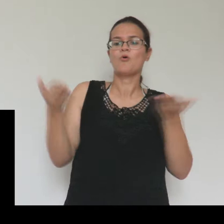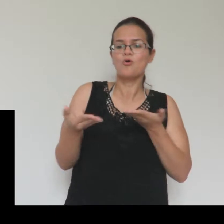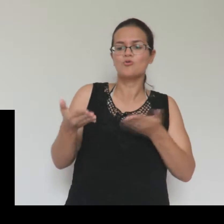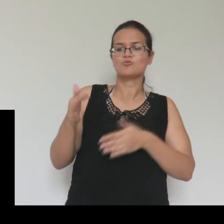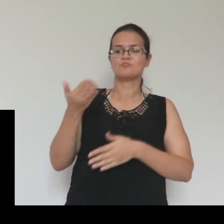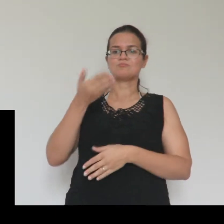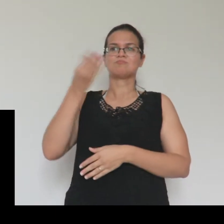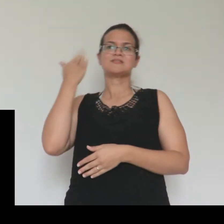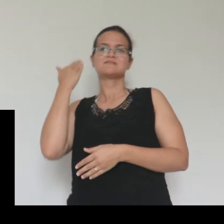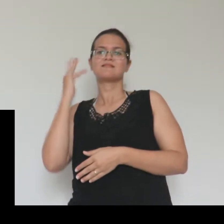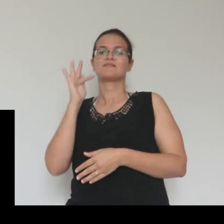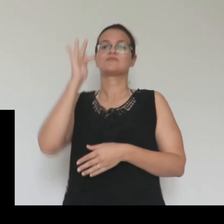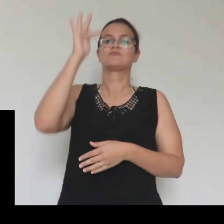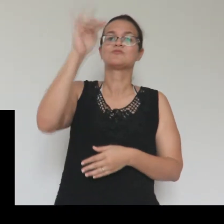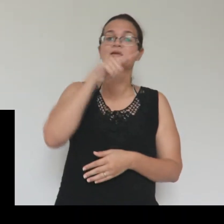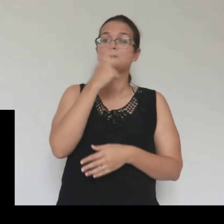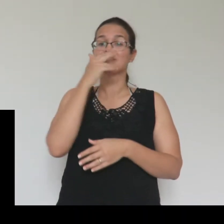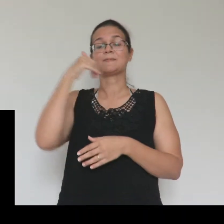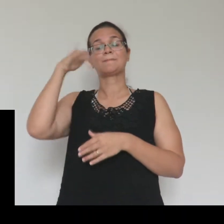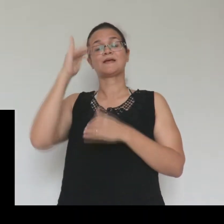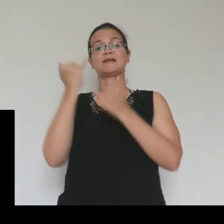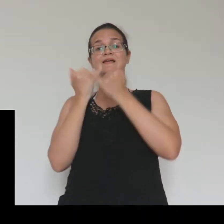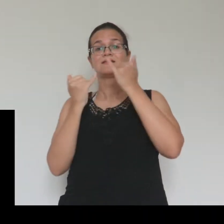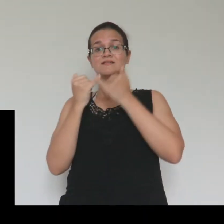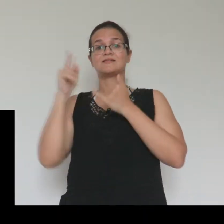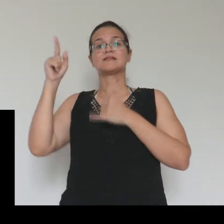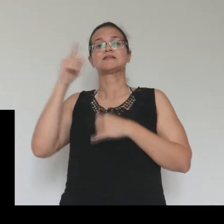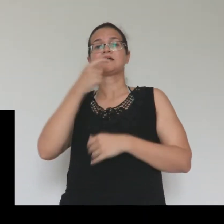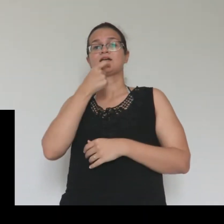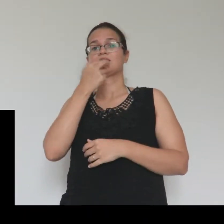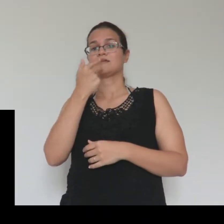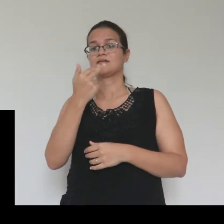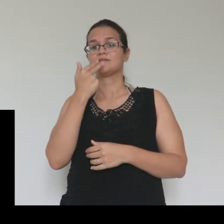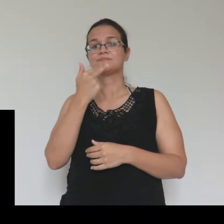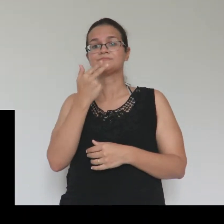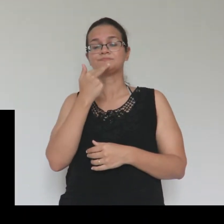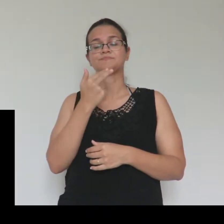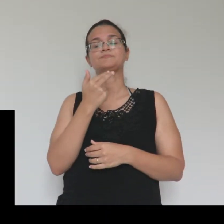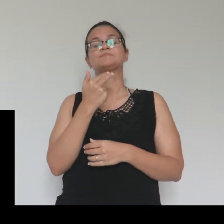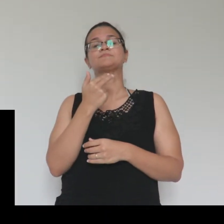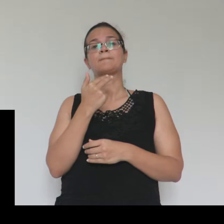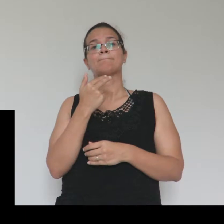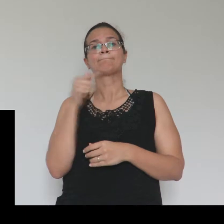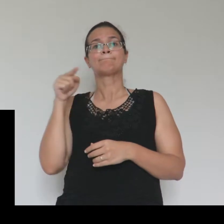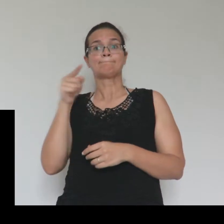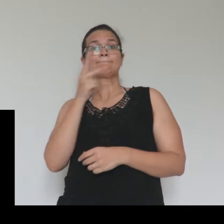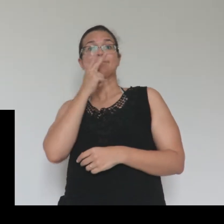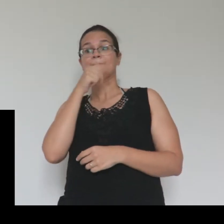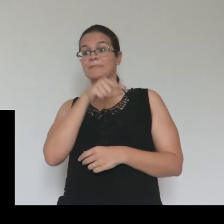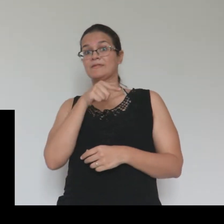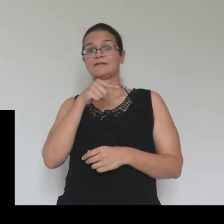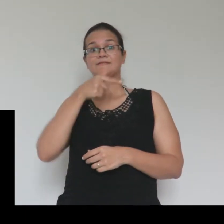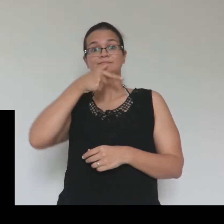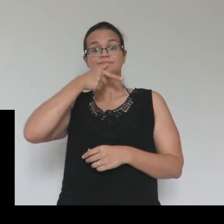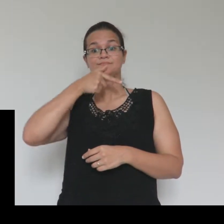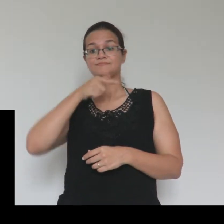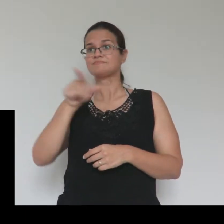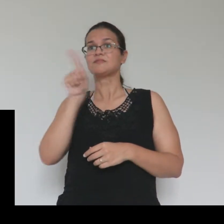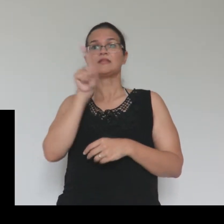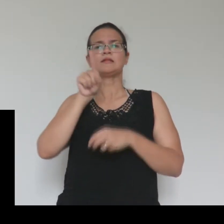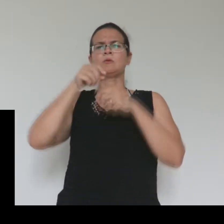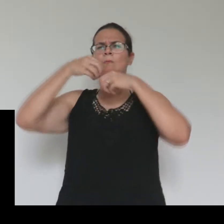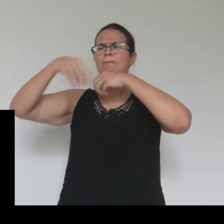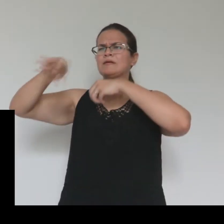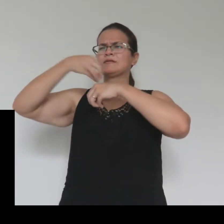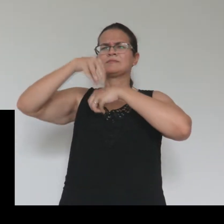inglesa. E também não é uma língua grafa. Apesar de não ser muito divulgada, apesar de